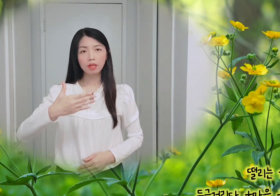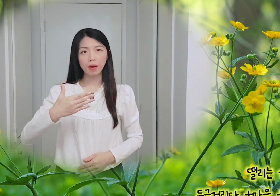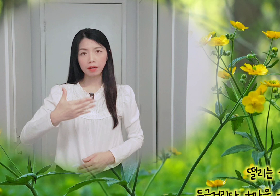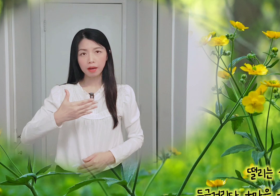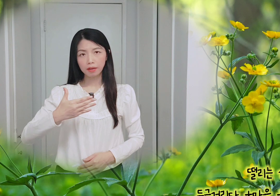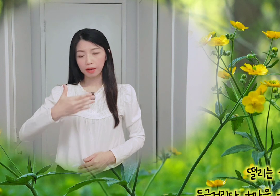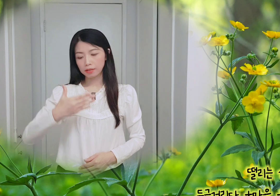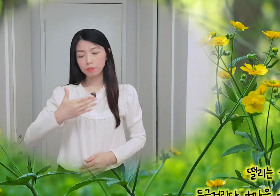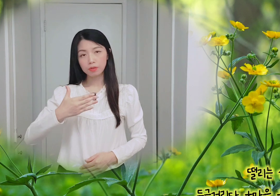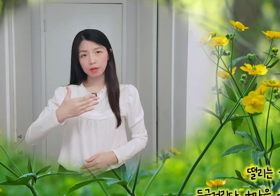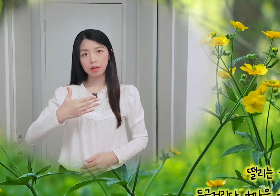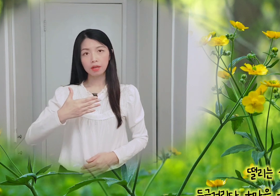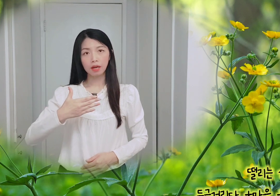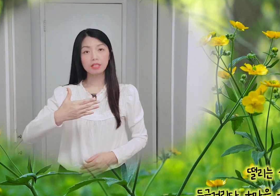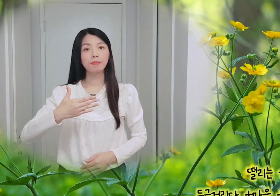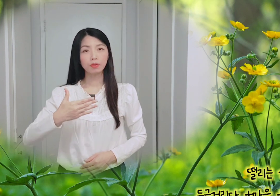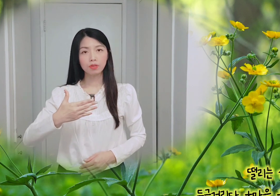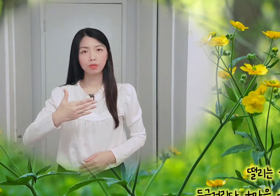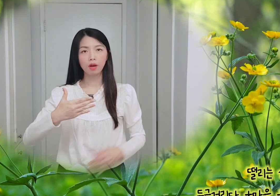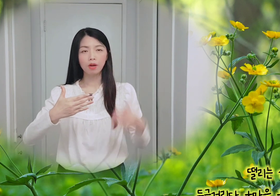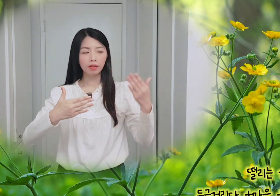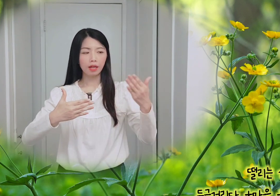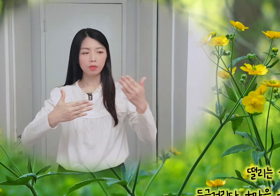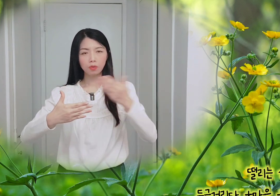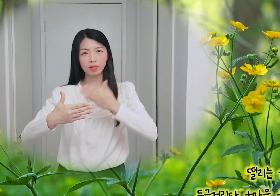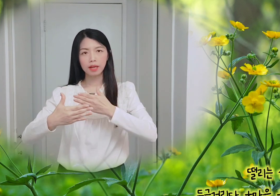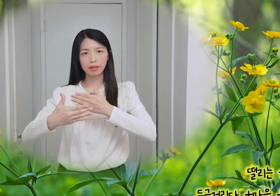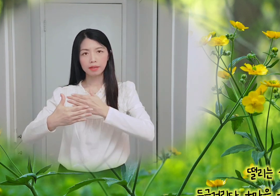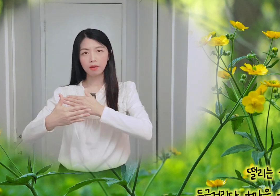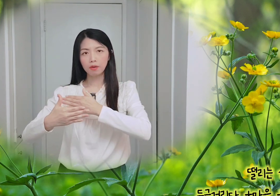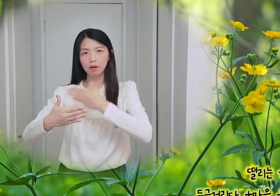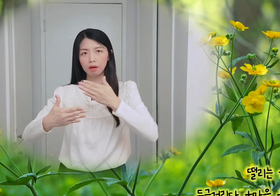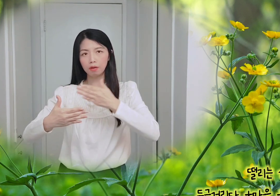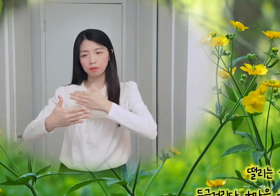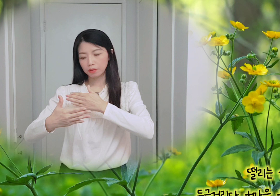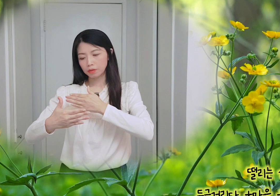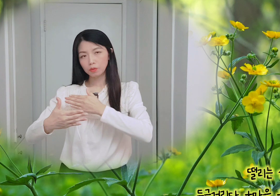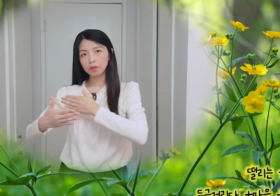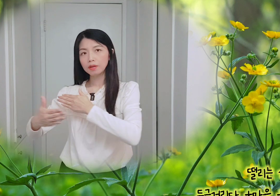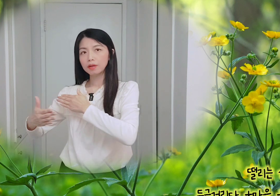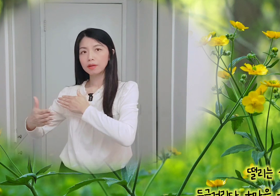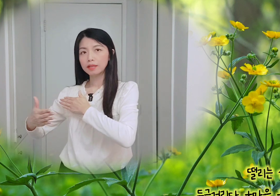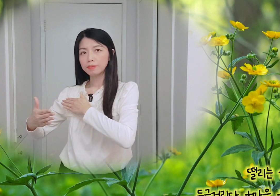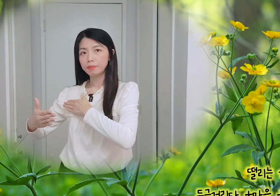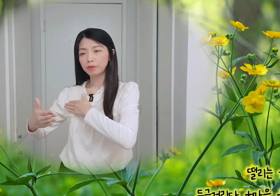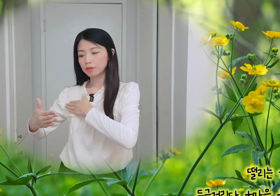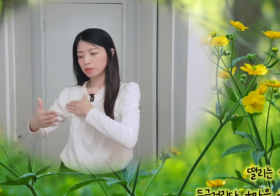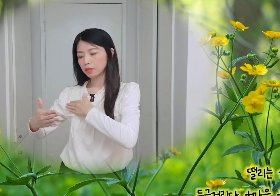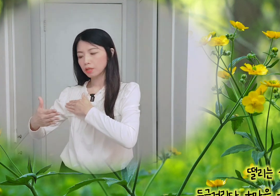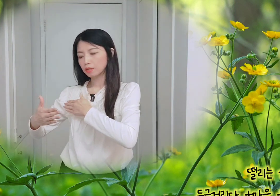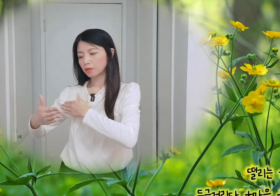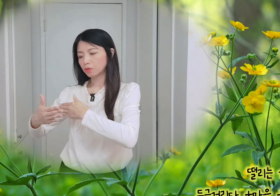이렇게 손등이 밖을 향하게 가슴 위치에 가슴 앞에 두시고요. 다른 손을 이 안에서 손을 가슴에